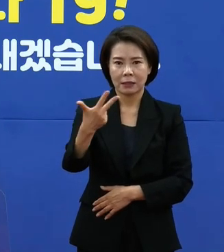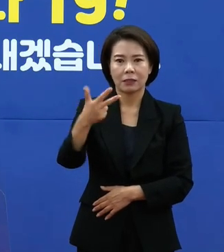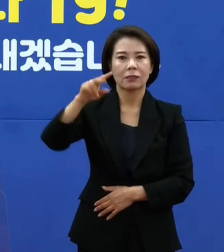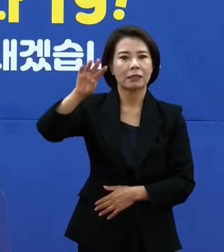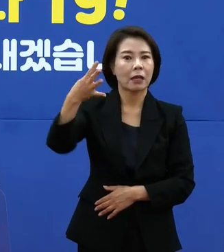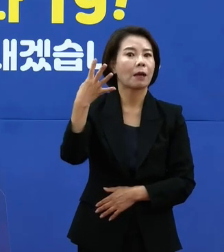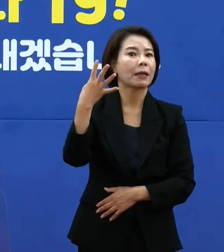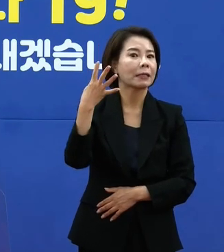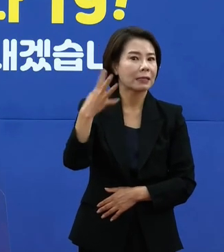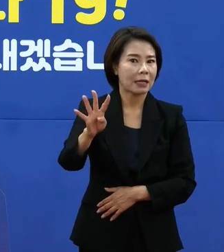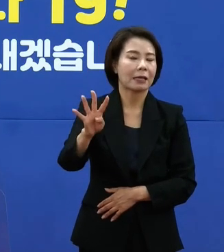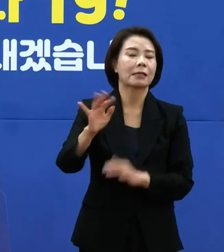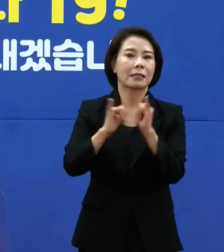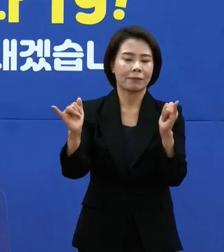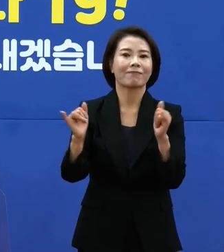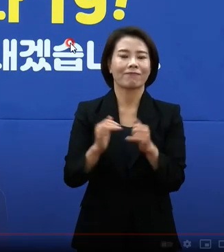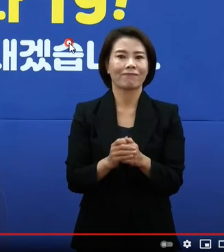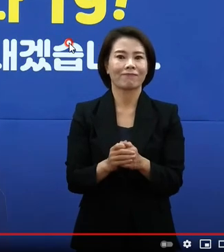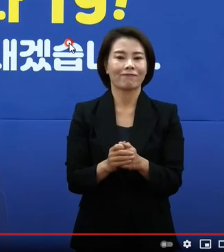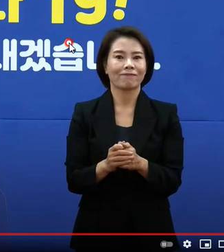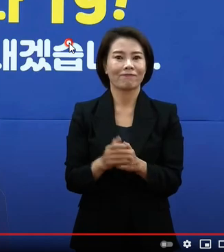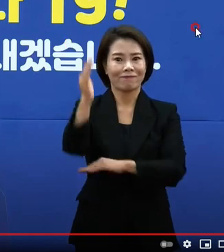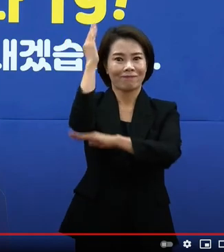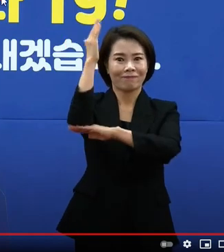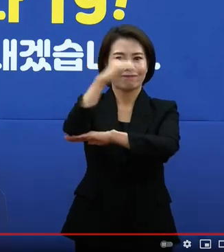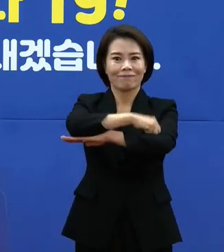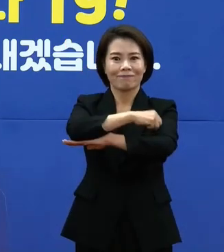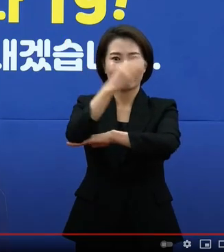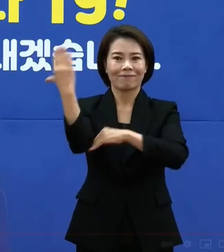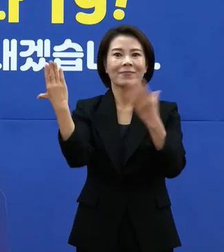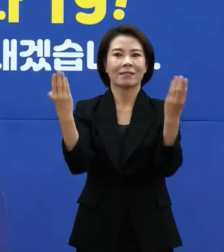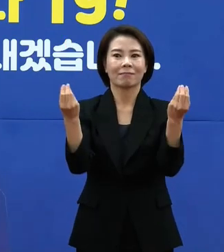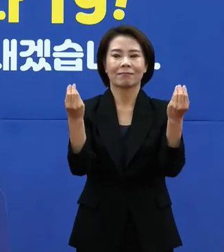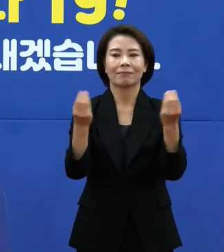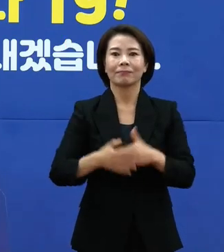7,404명입니다. 이상 보고를 마치겠습니다. 이어서